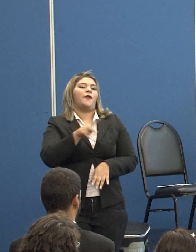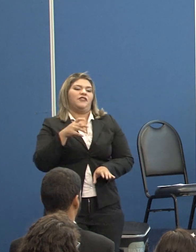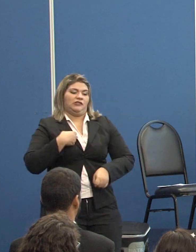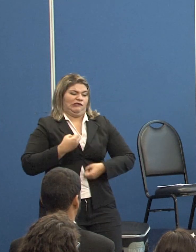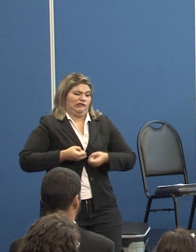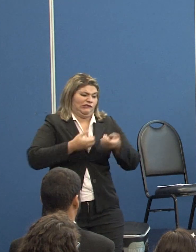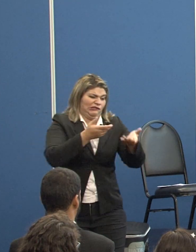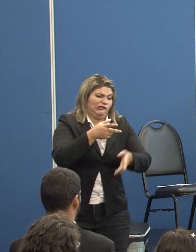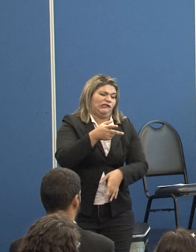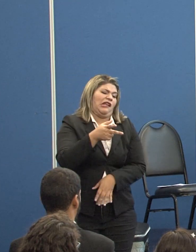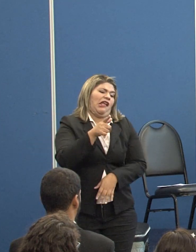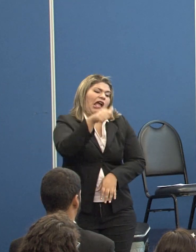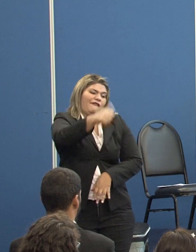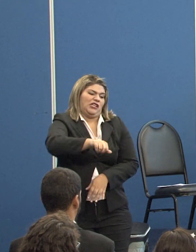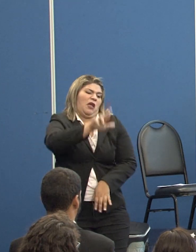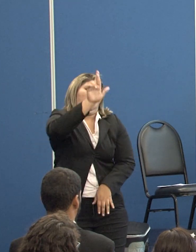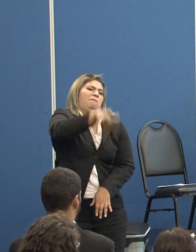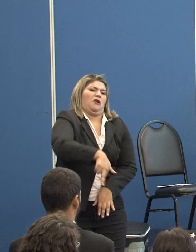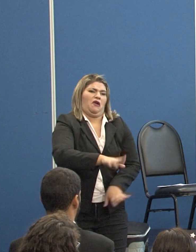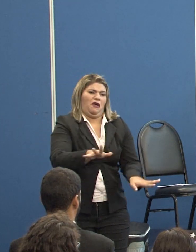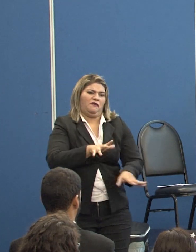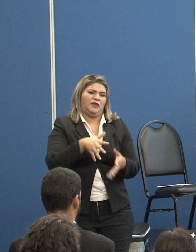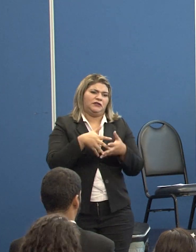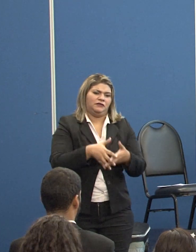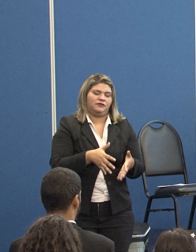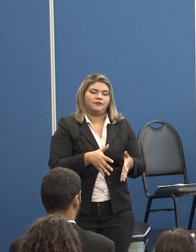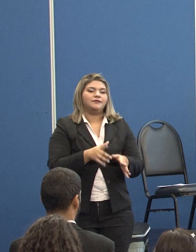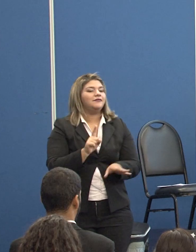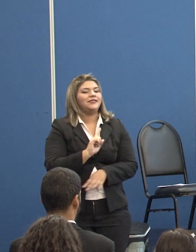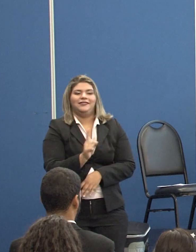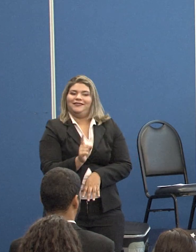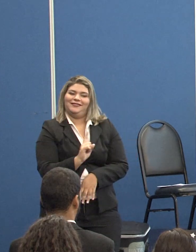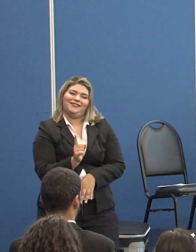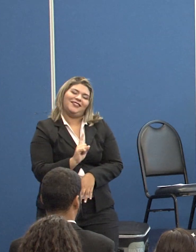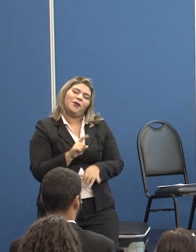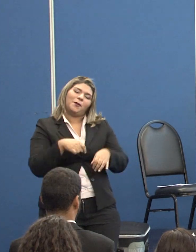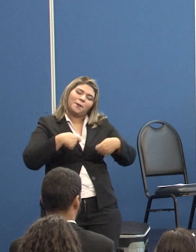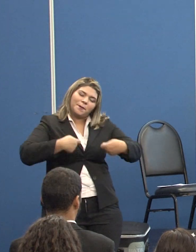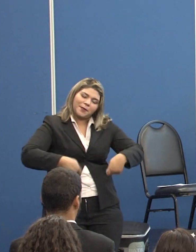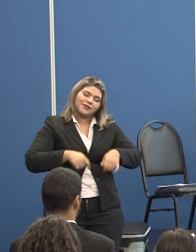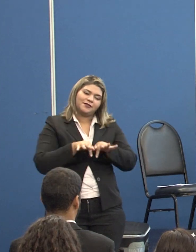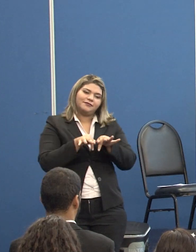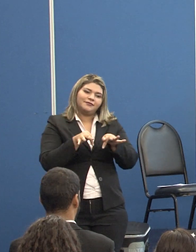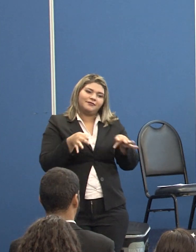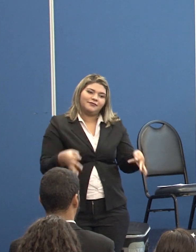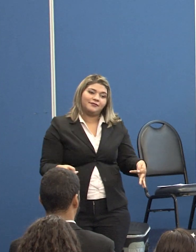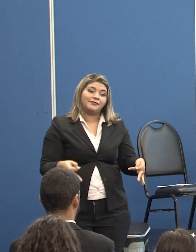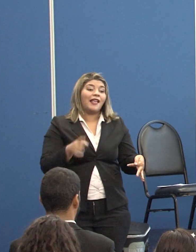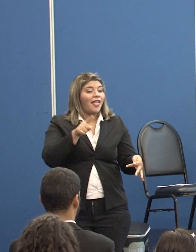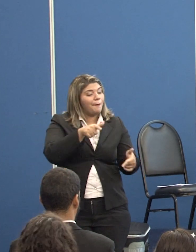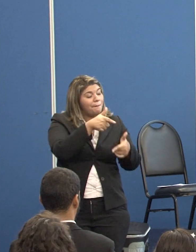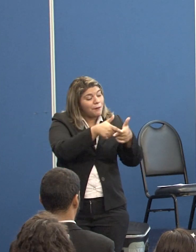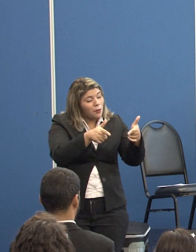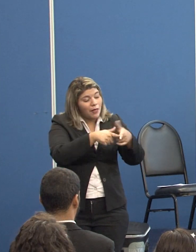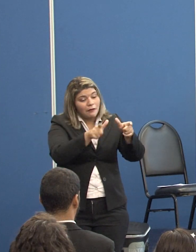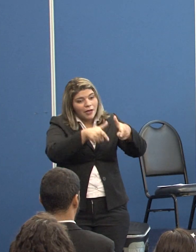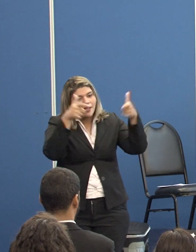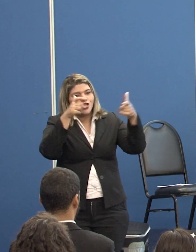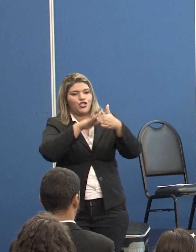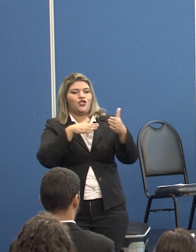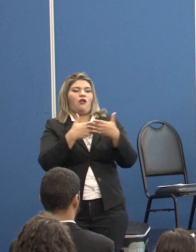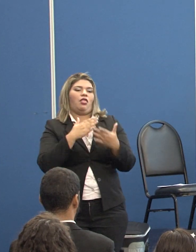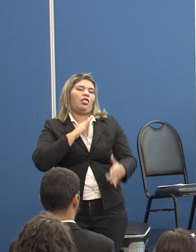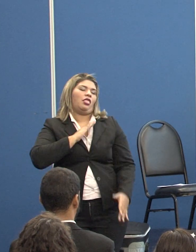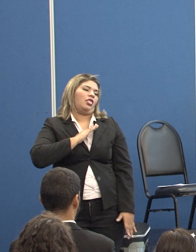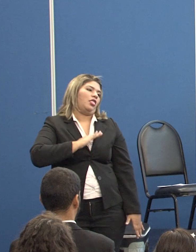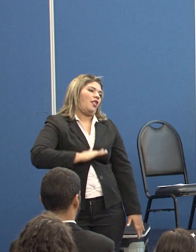sempre como somativa, sempre como classificação, é, por muitas vezes, a questão que acaba desestimulando